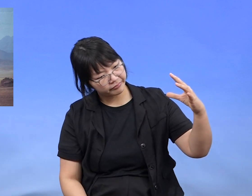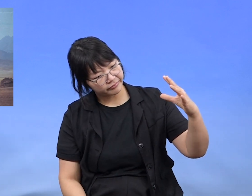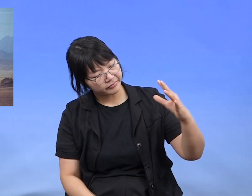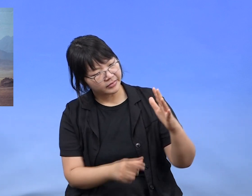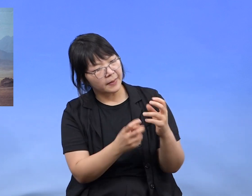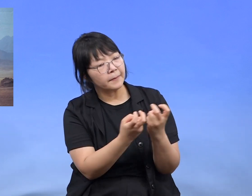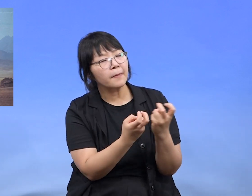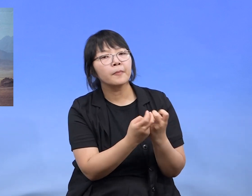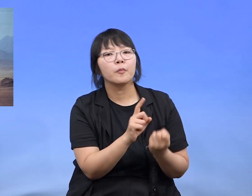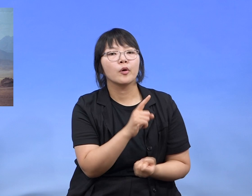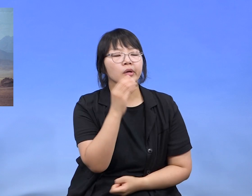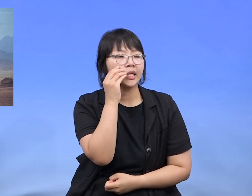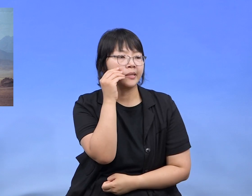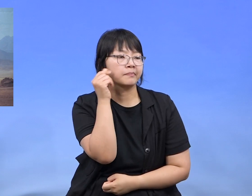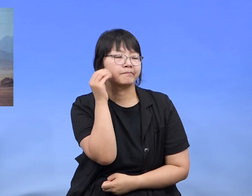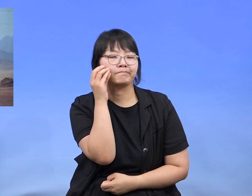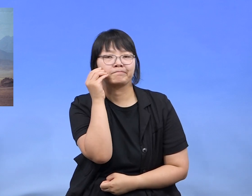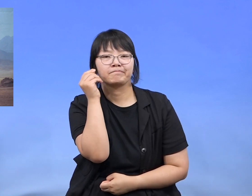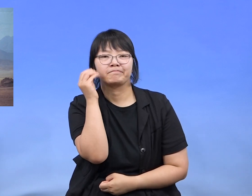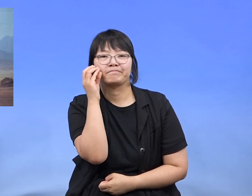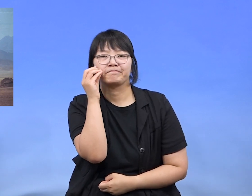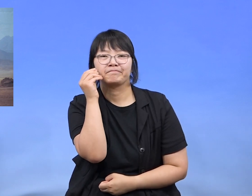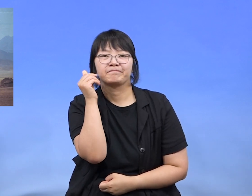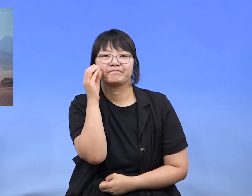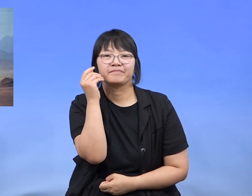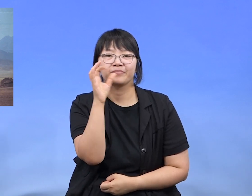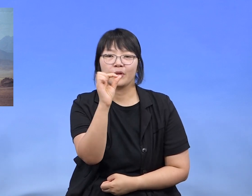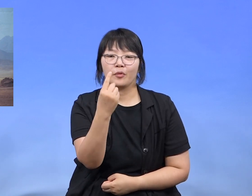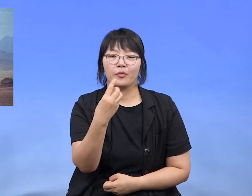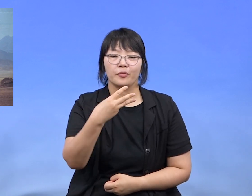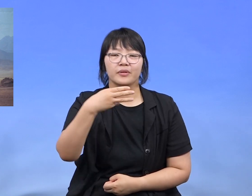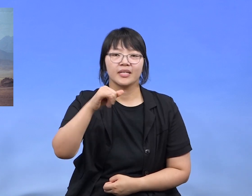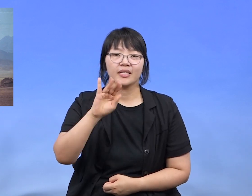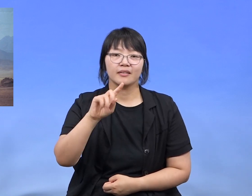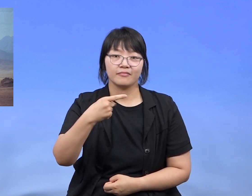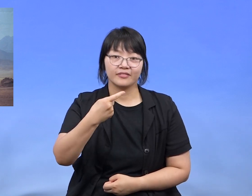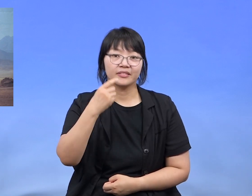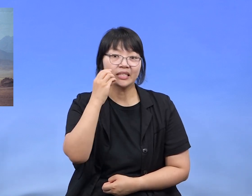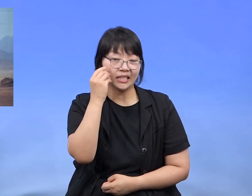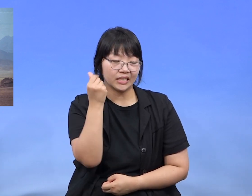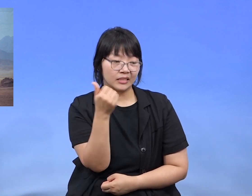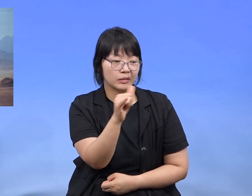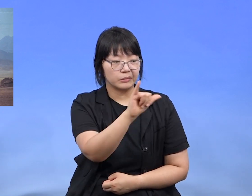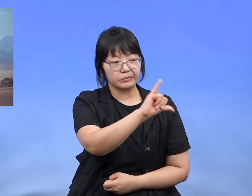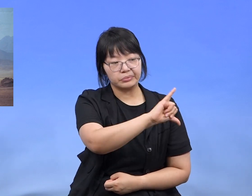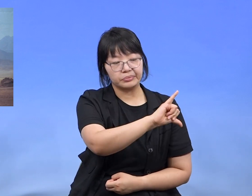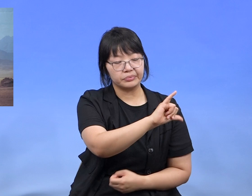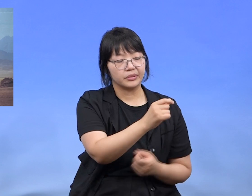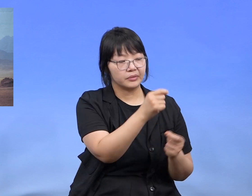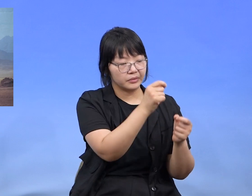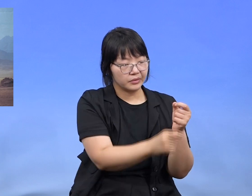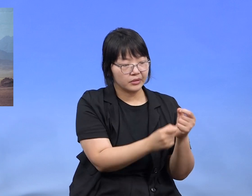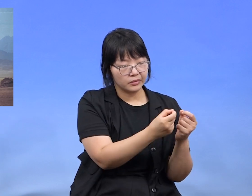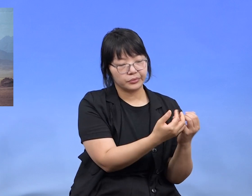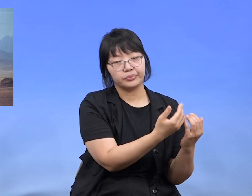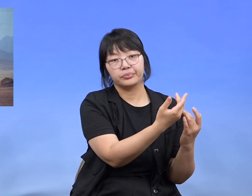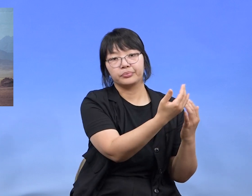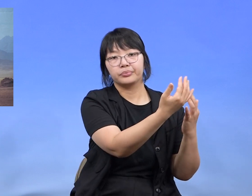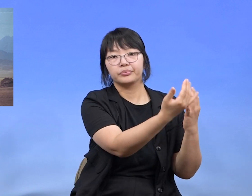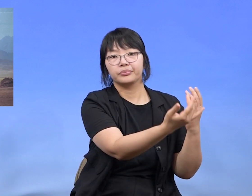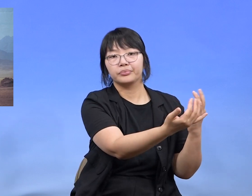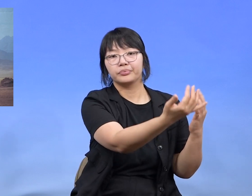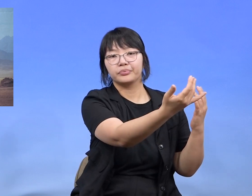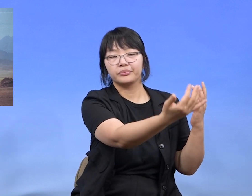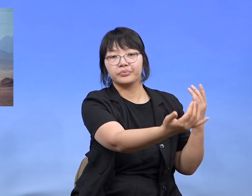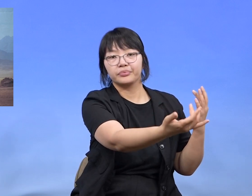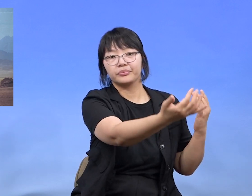기름을 넣어야겠죠. 기름. 올리브 기름을 보통 넣는데 기름을 넣고, 그리고 최초의